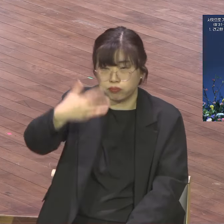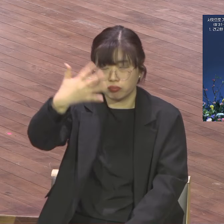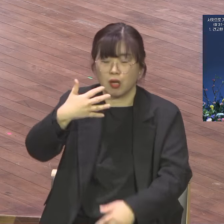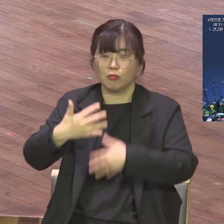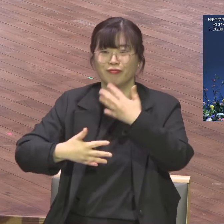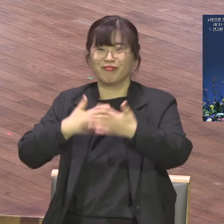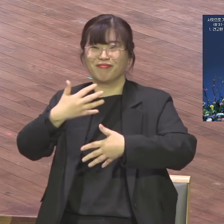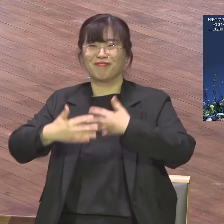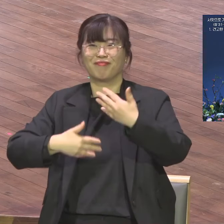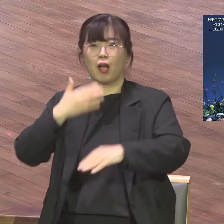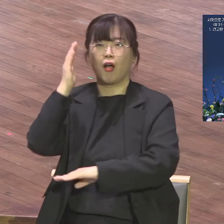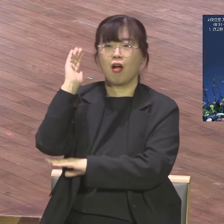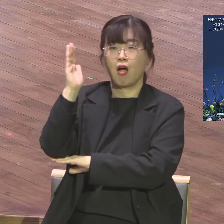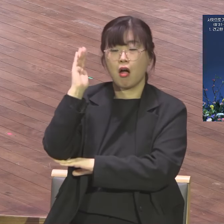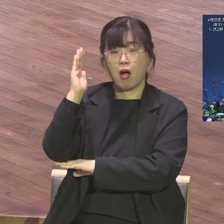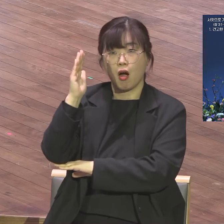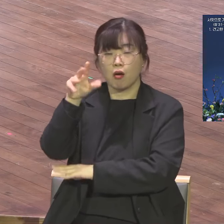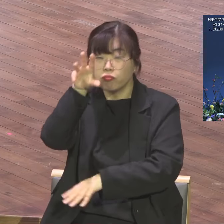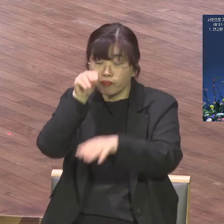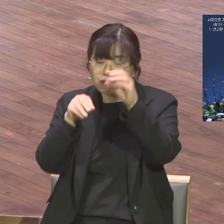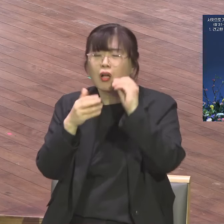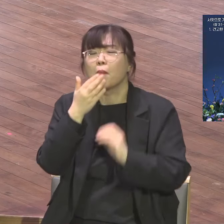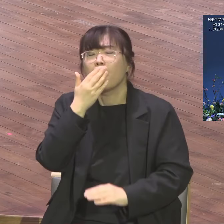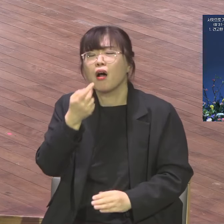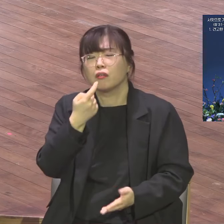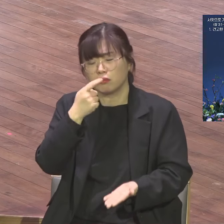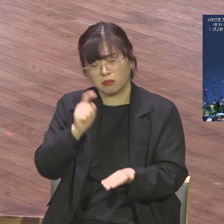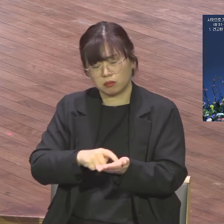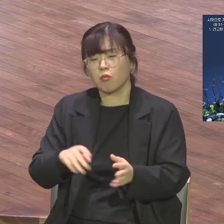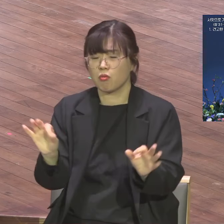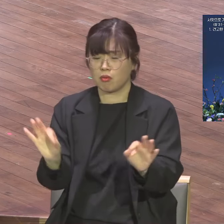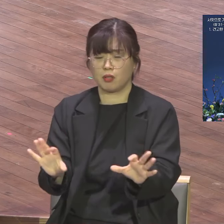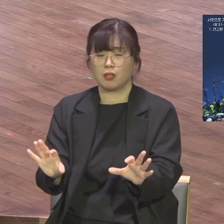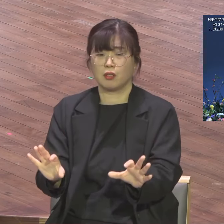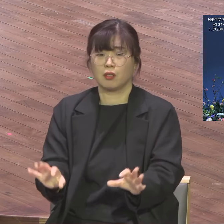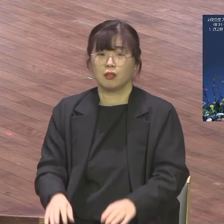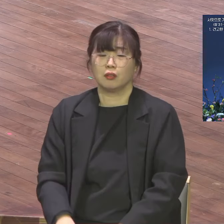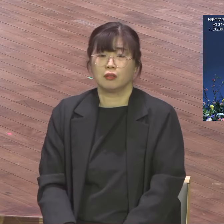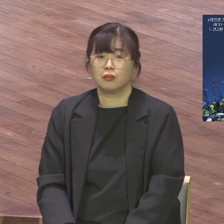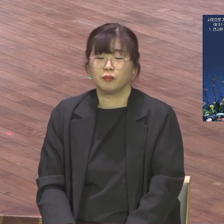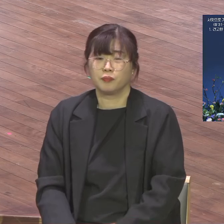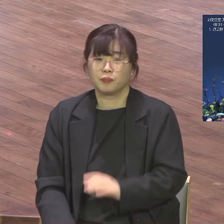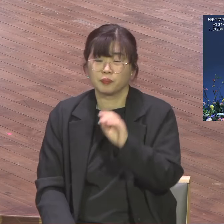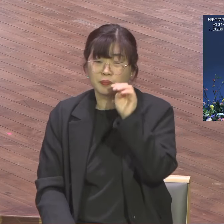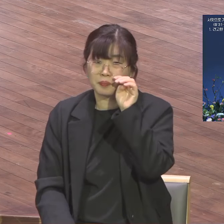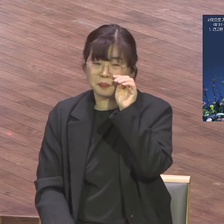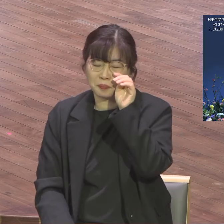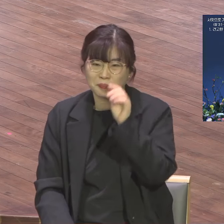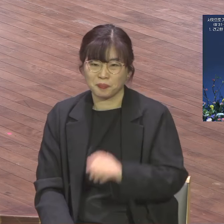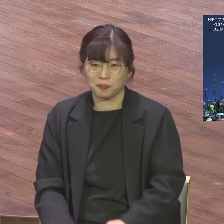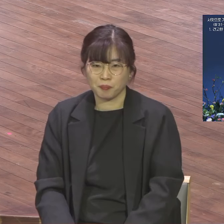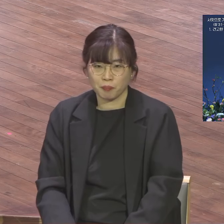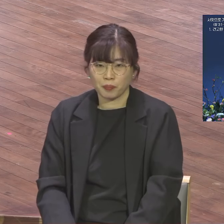지금 세상에서는요 휴대폰 중독으로 인해 가지고 이 큰 문제입니다. 휴대폰